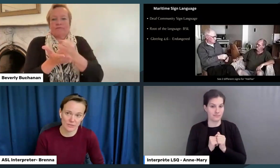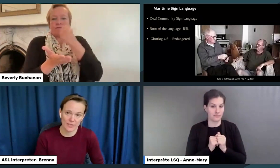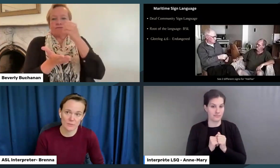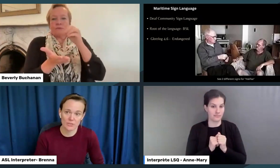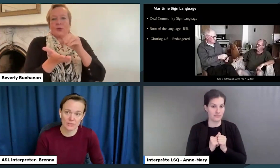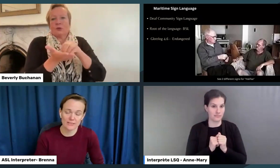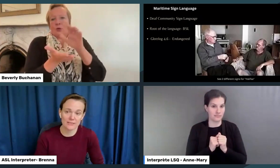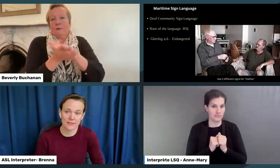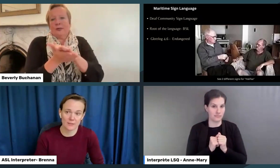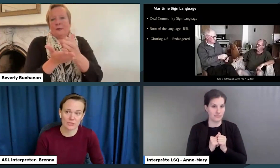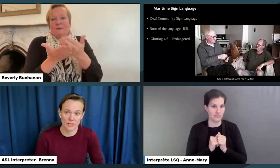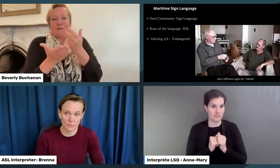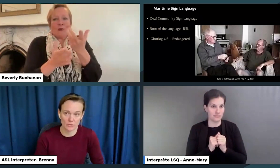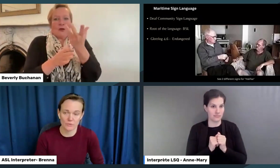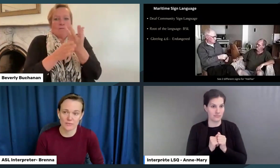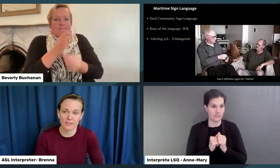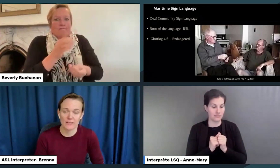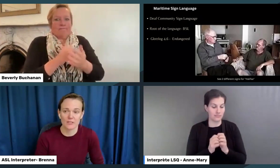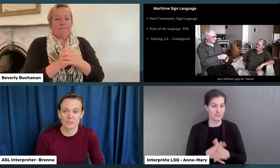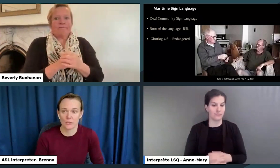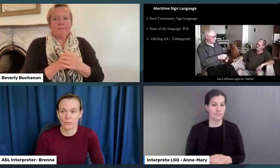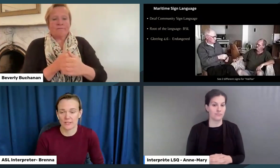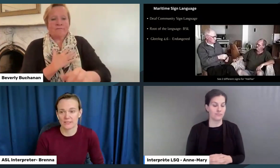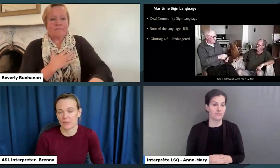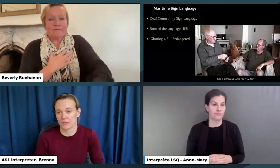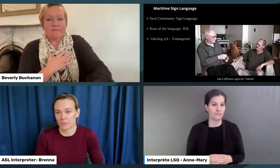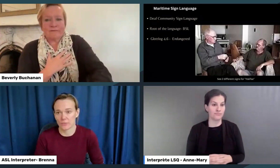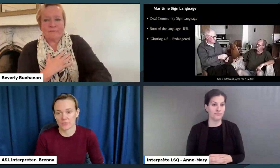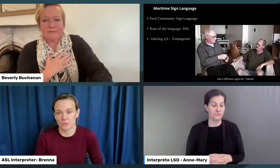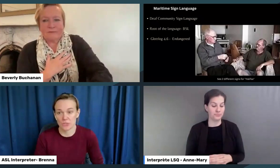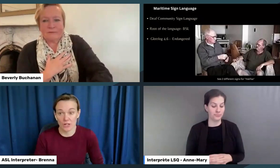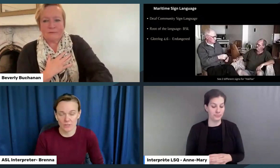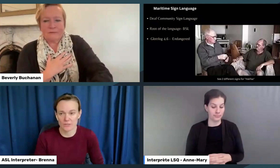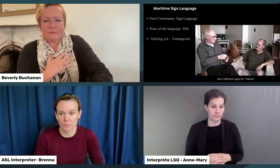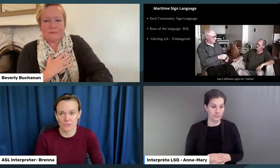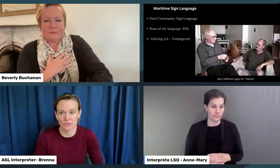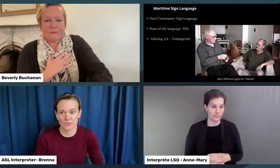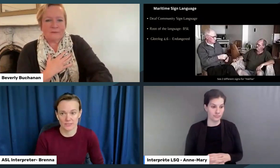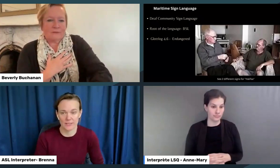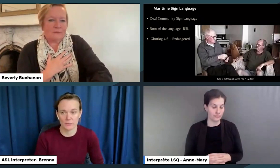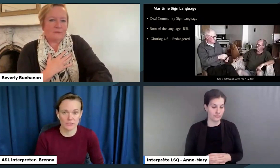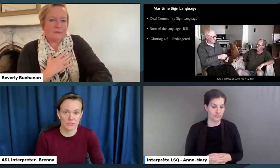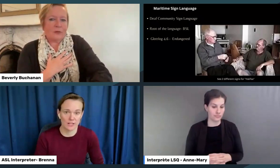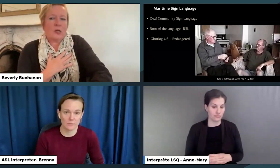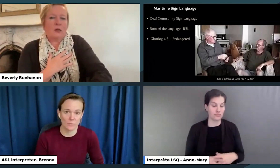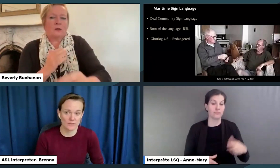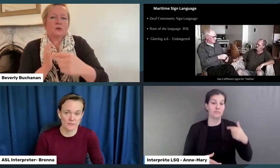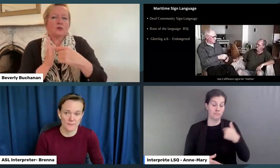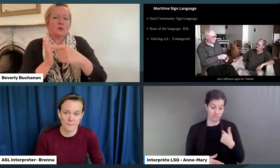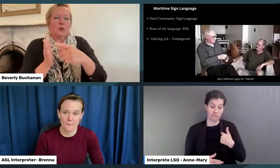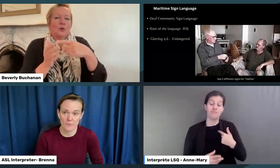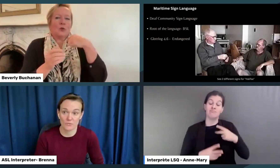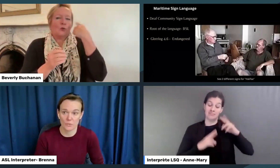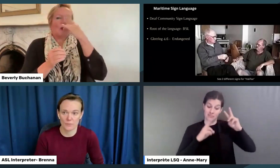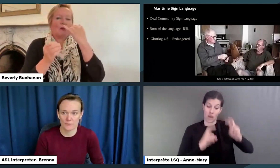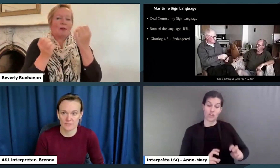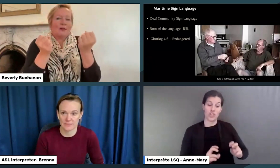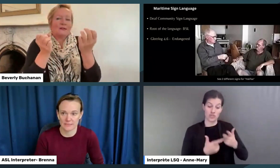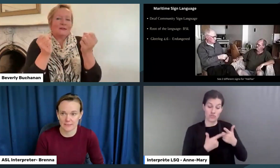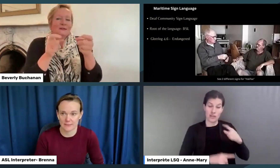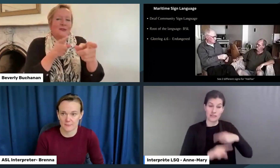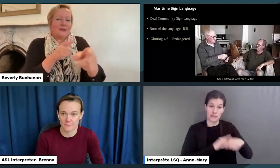langue en péril. On perd cette langue-là. C'est très important de documenter et de préserver cette langue-là avant qu'elle